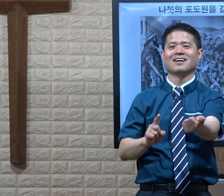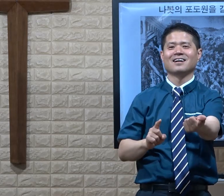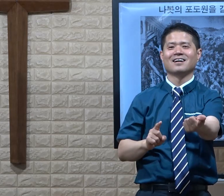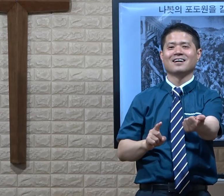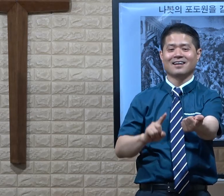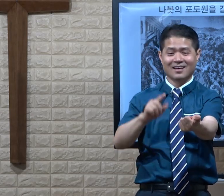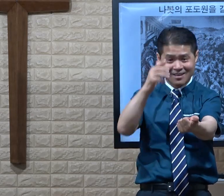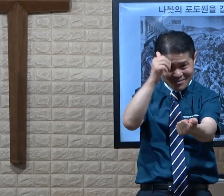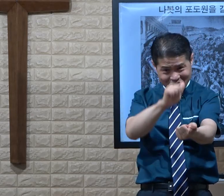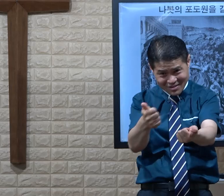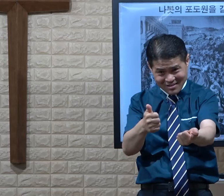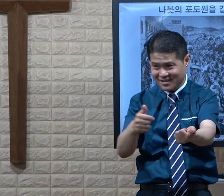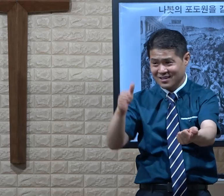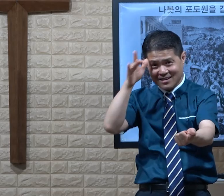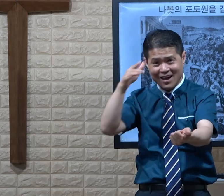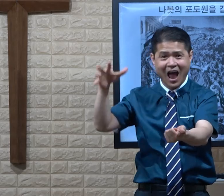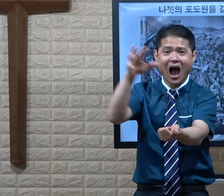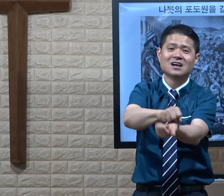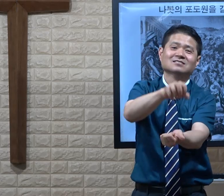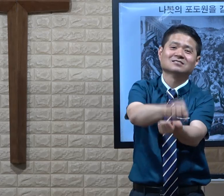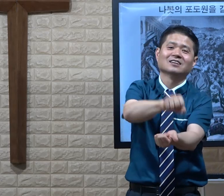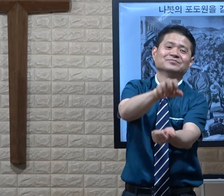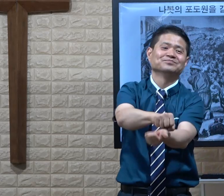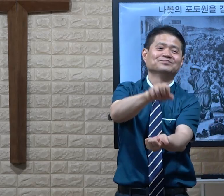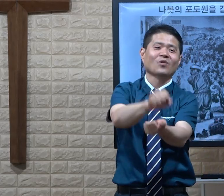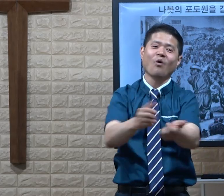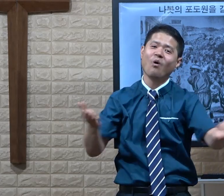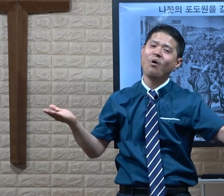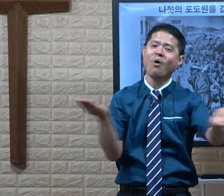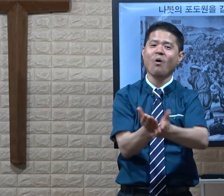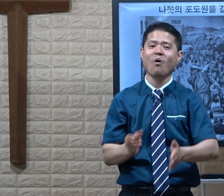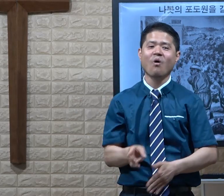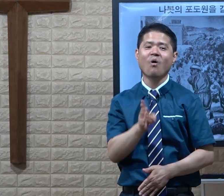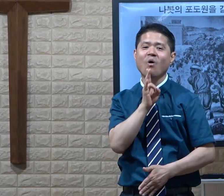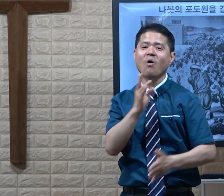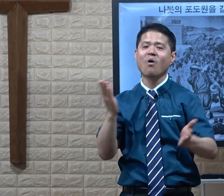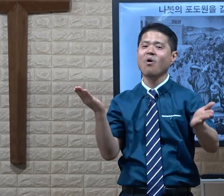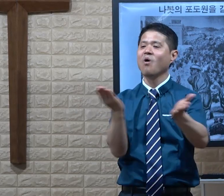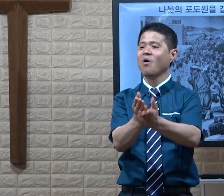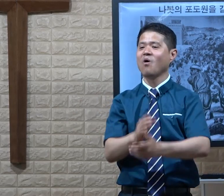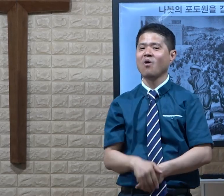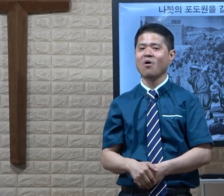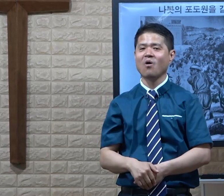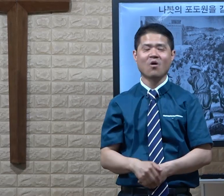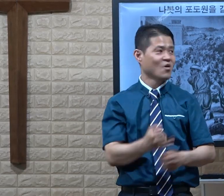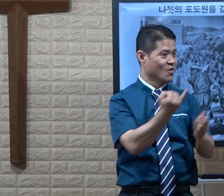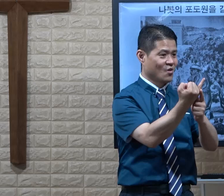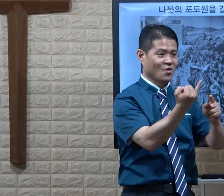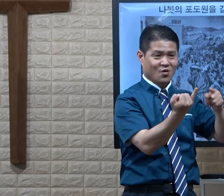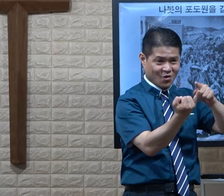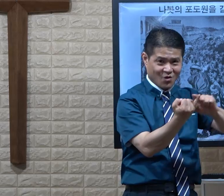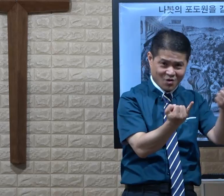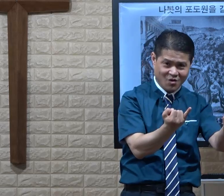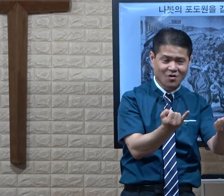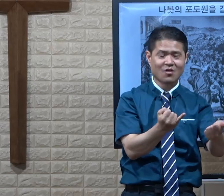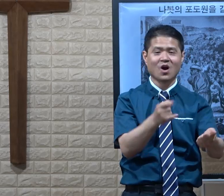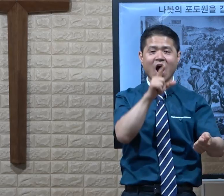그렇지만 그가 피해가는 중에 죽었고 개들이 그 주검을 바로 먹었다는 것입니다.